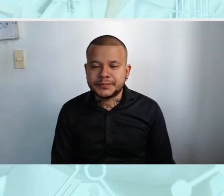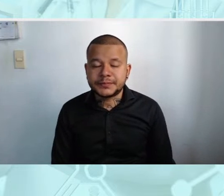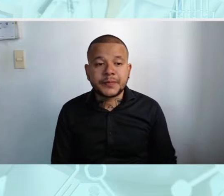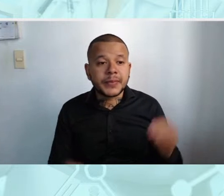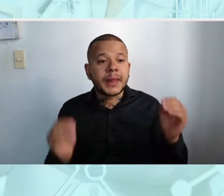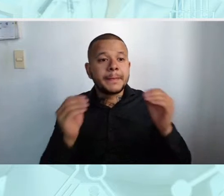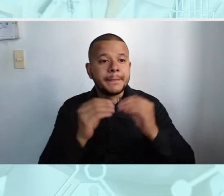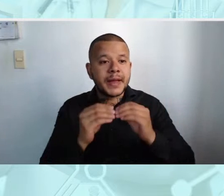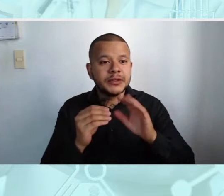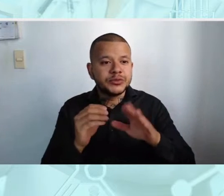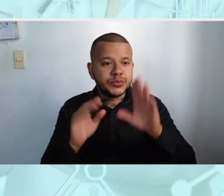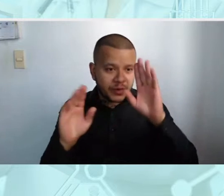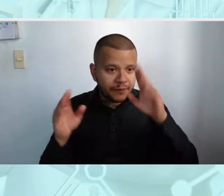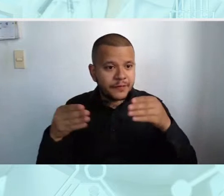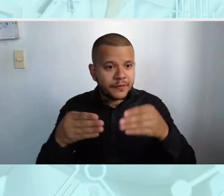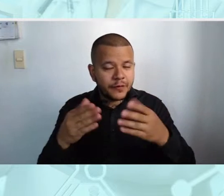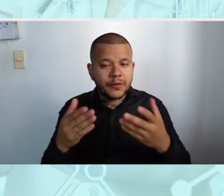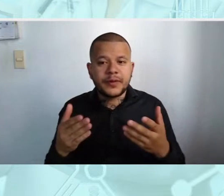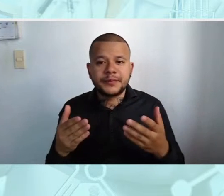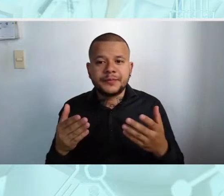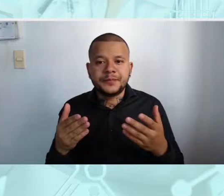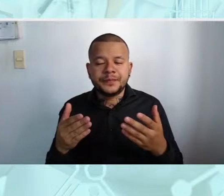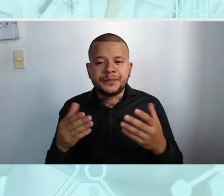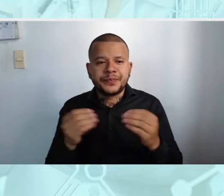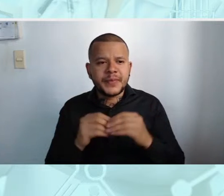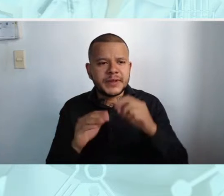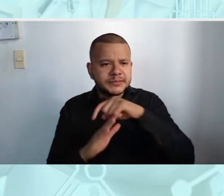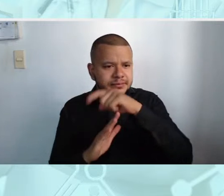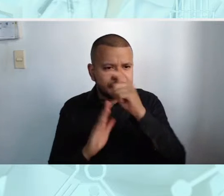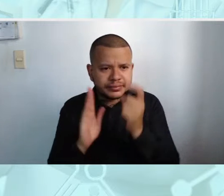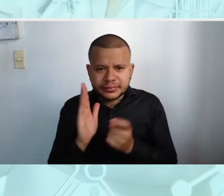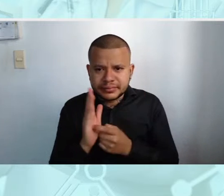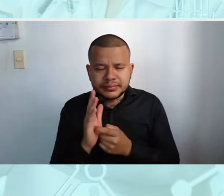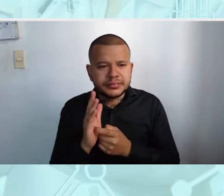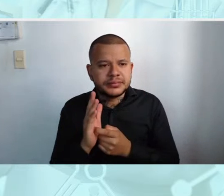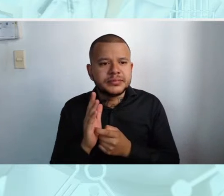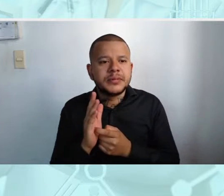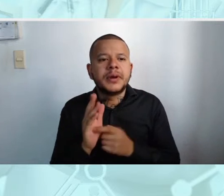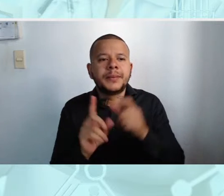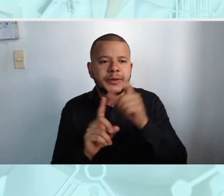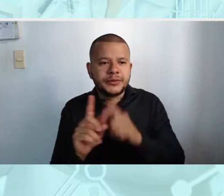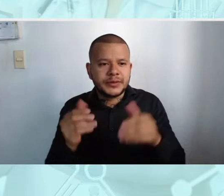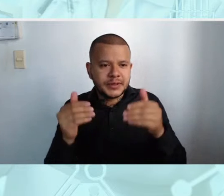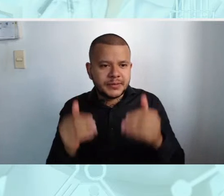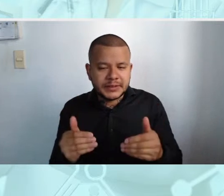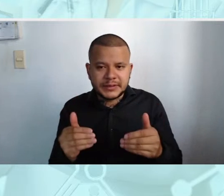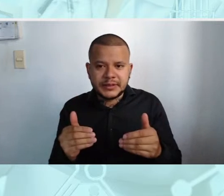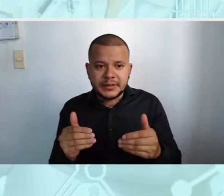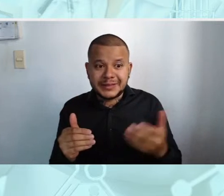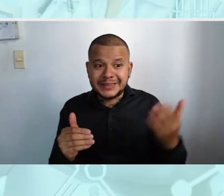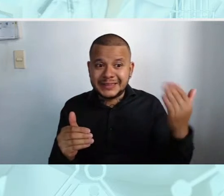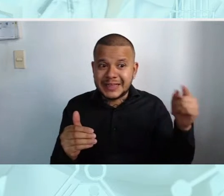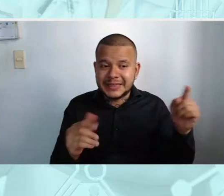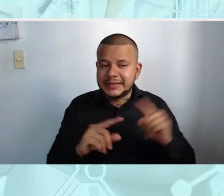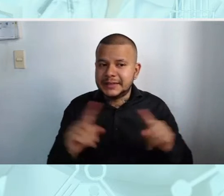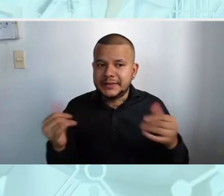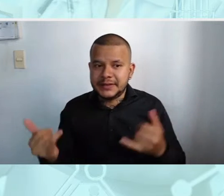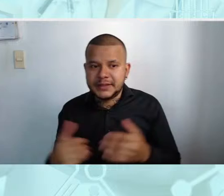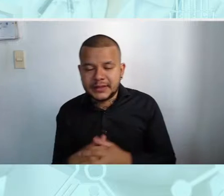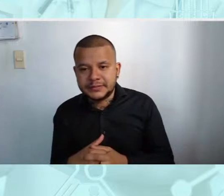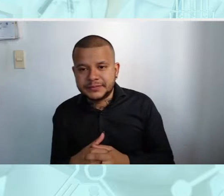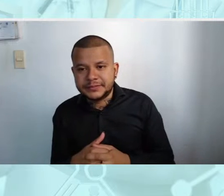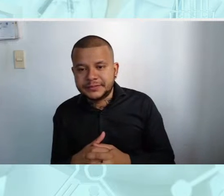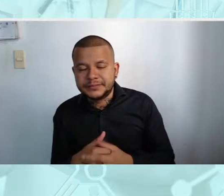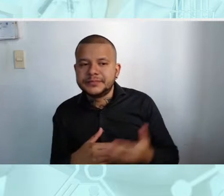cual se maneja y la integralidad con el cual se visualiza la persona con discapacidad es diferente. Anteriormente se